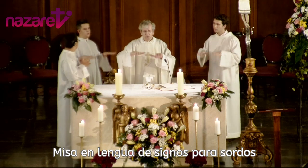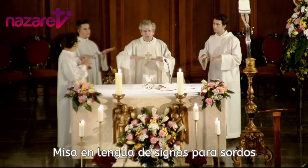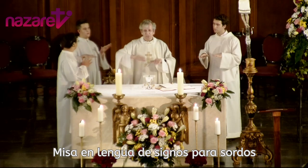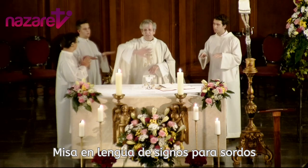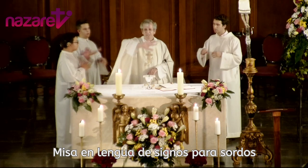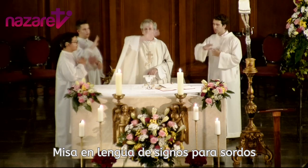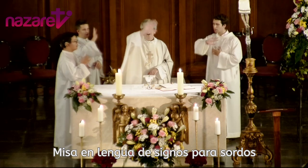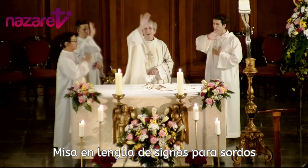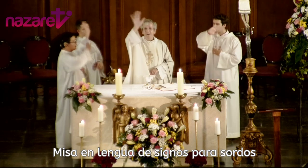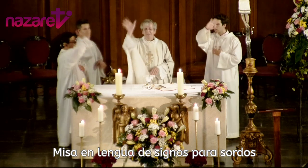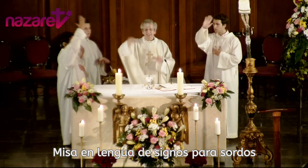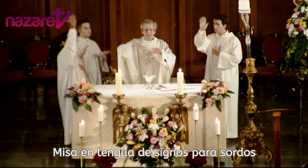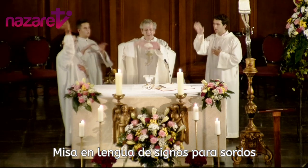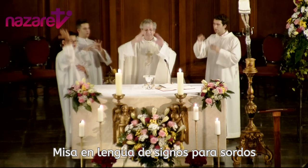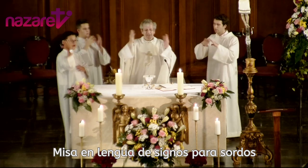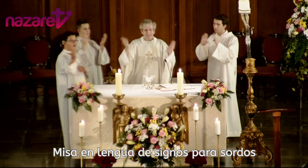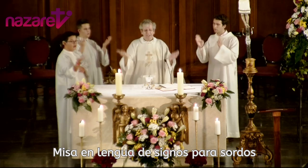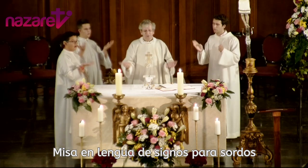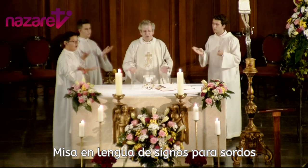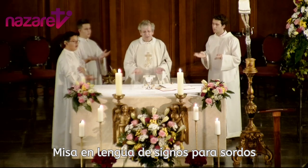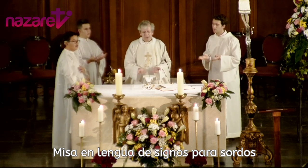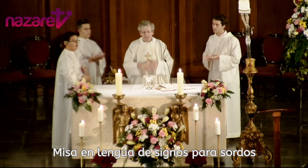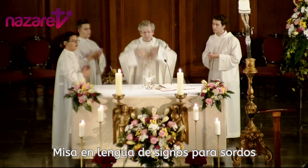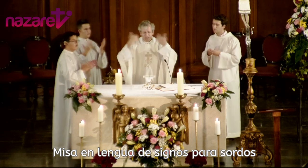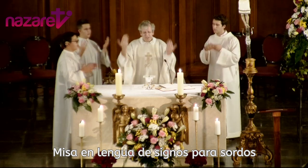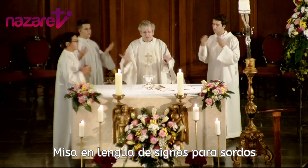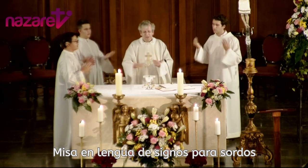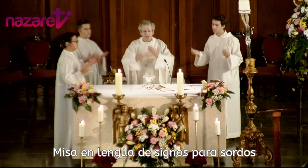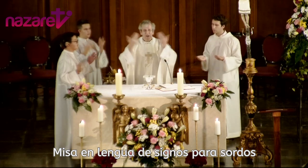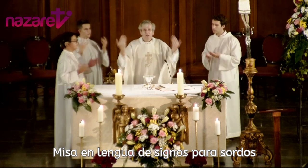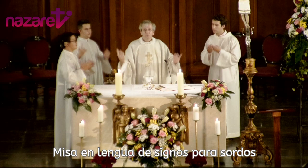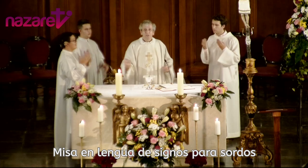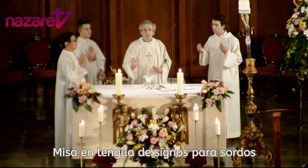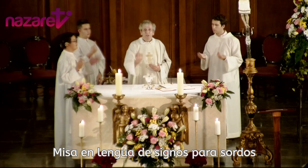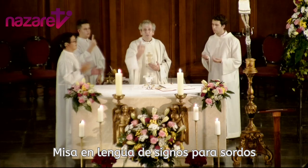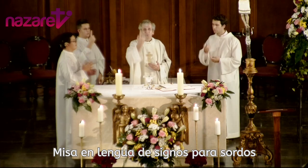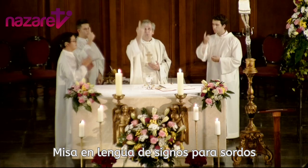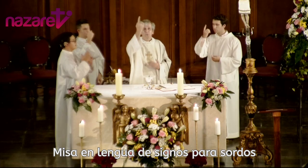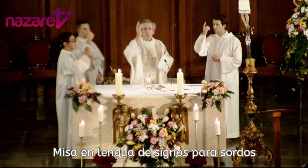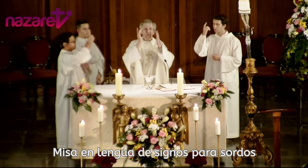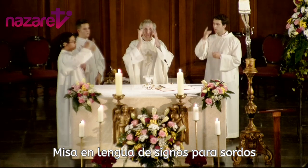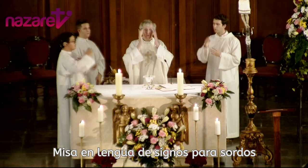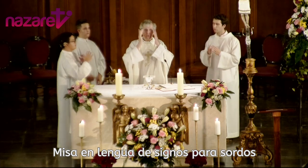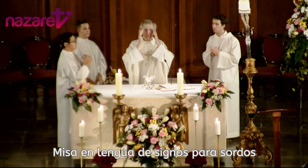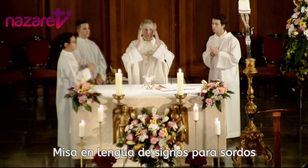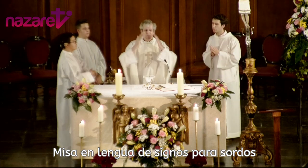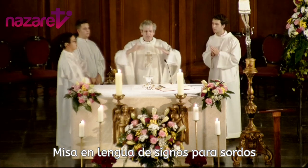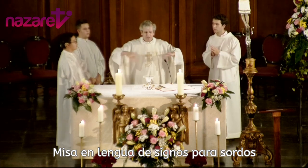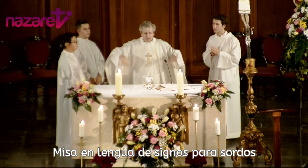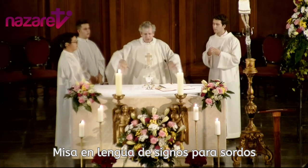Llenos están el cielo y la tierra de tu gloria.